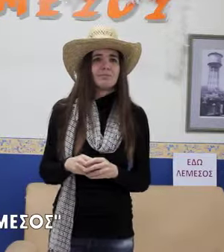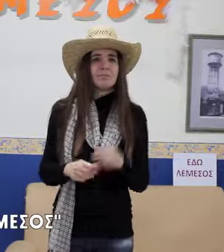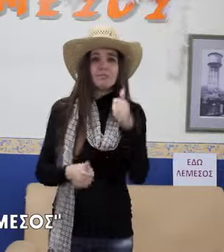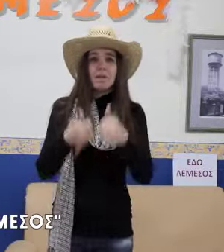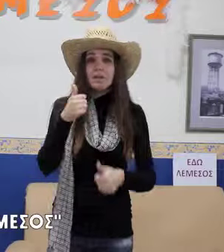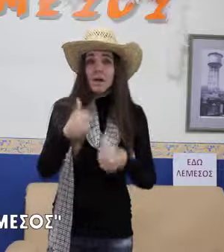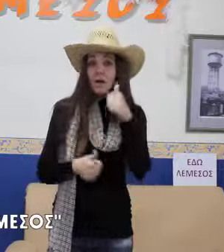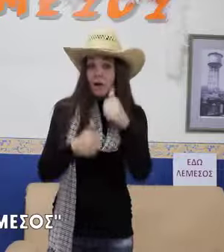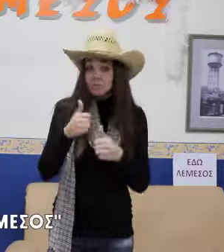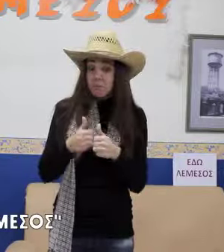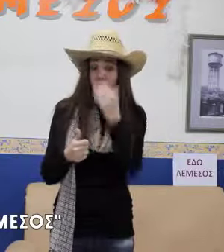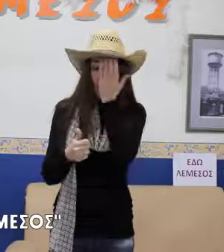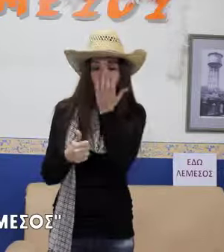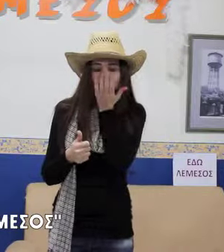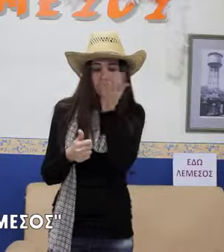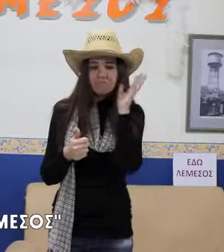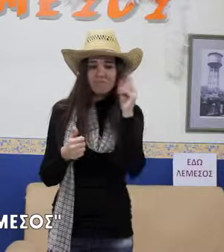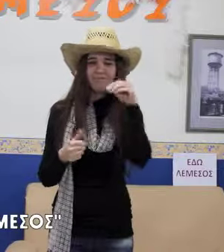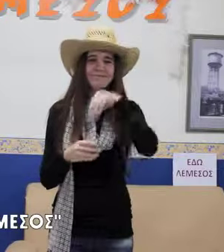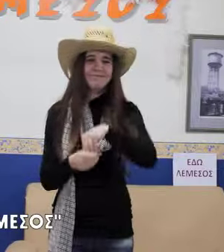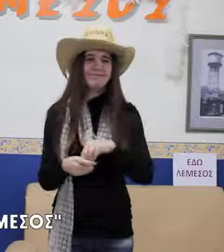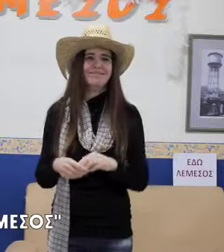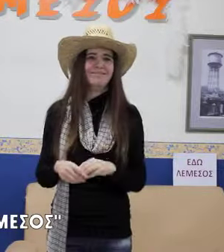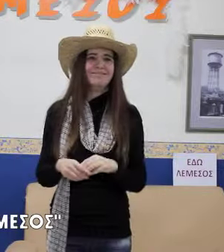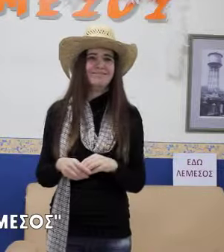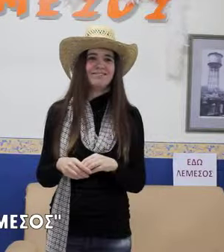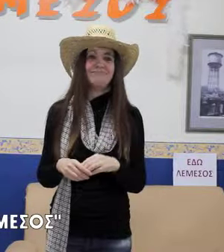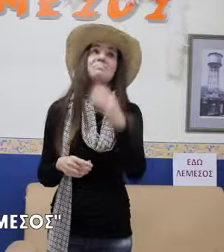Διαγωνισμός πελόμασκας και έξυπνης μάσκας.